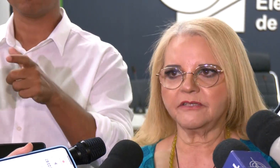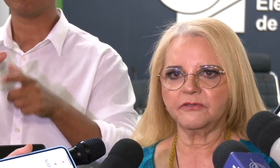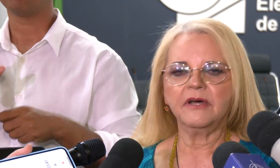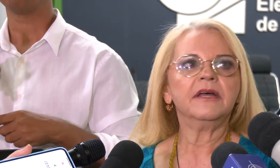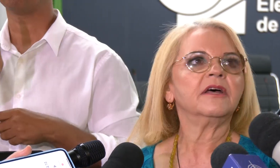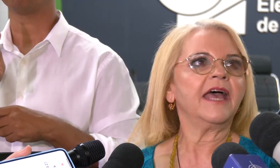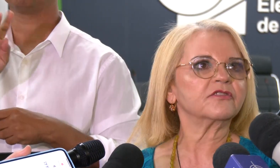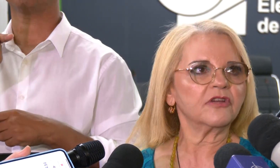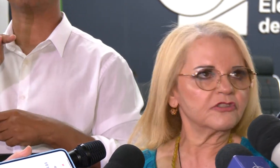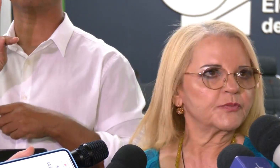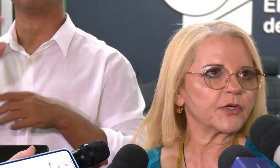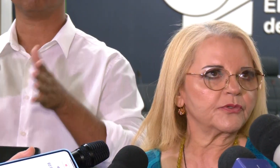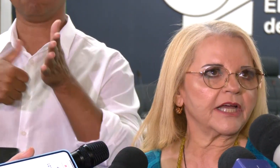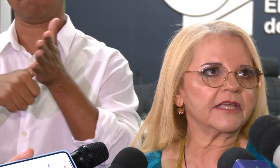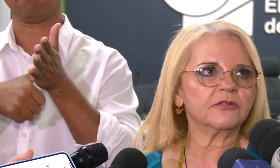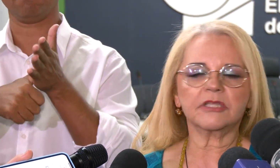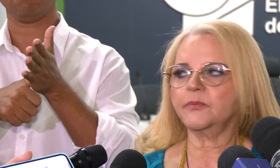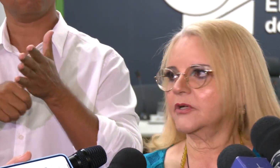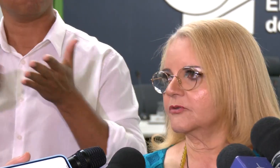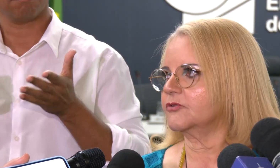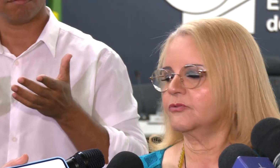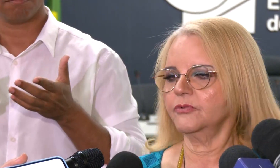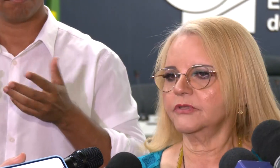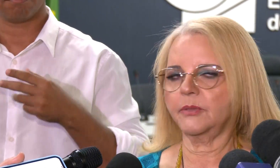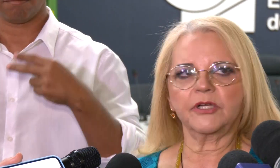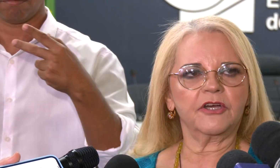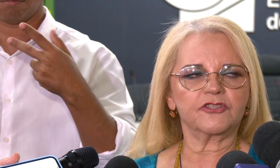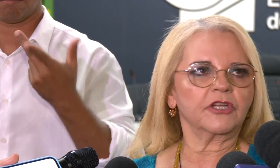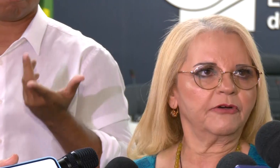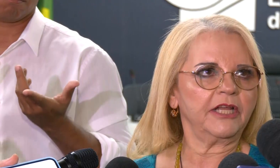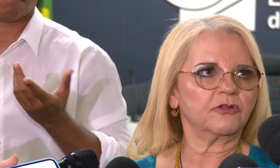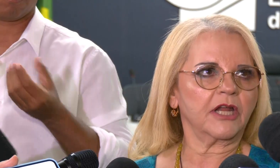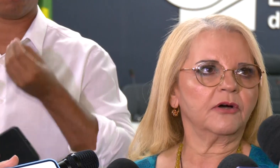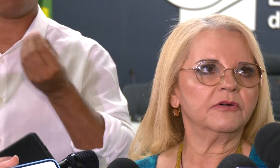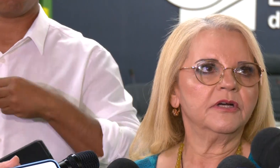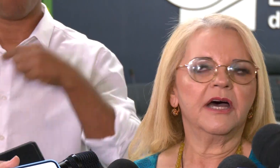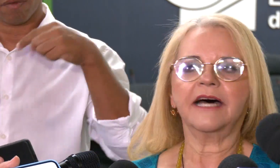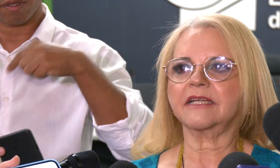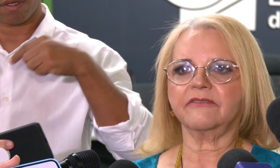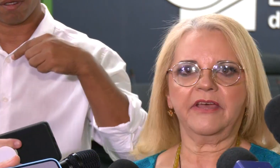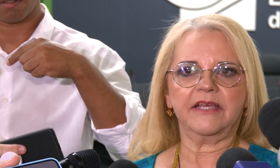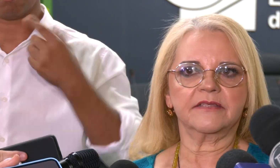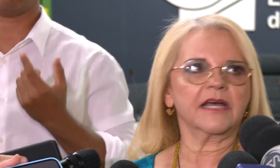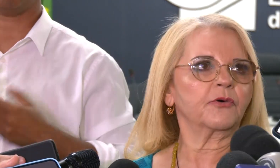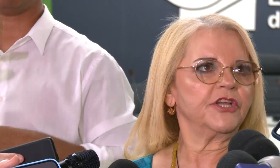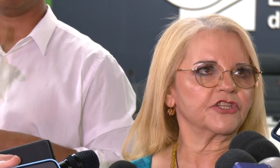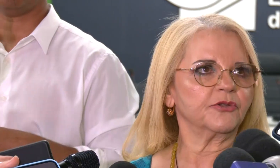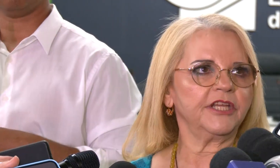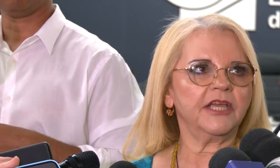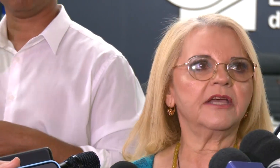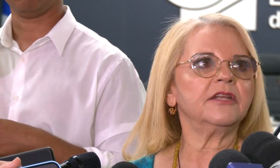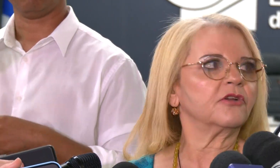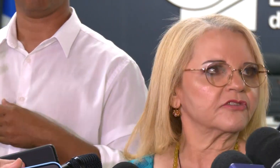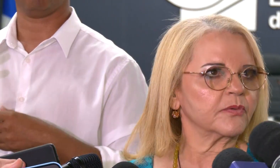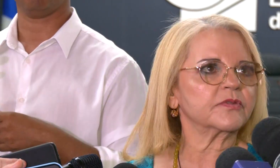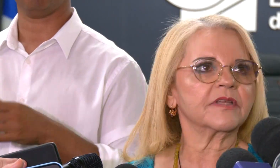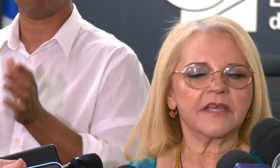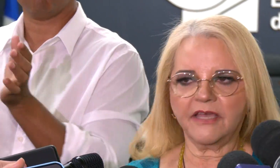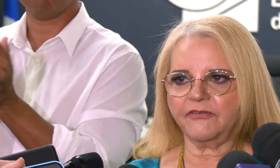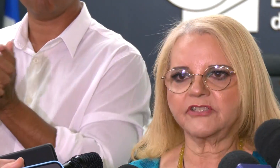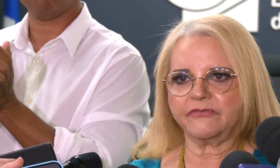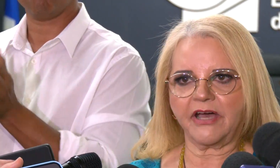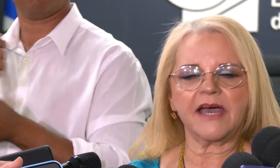consigo é só nos procurar aqui no tribunal do Tribunal Regional Eleitoral através da corregedoria e nós